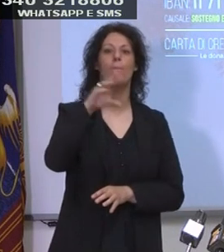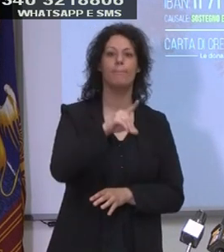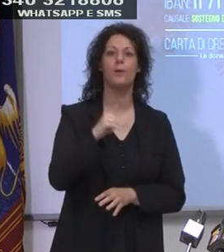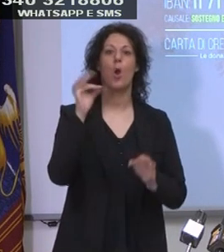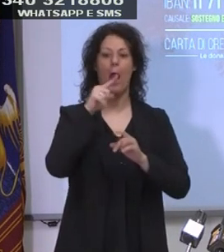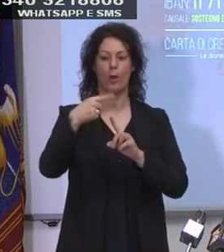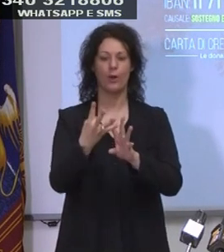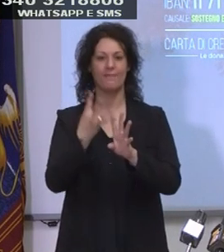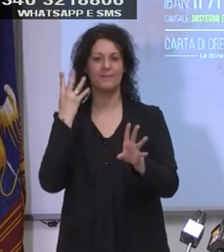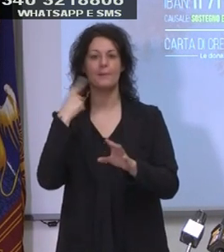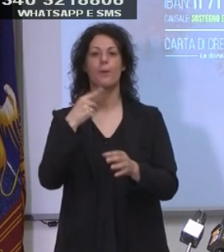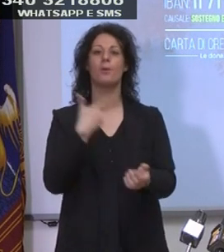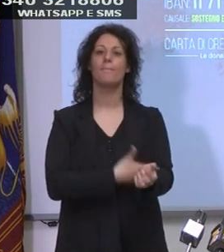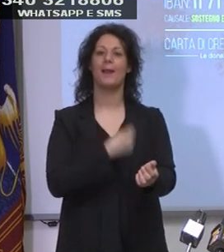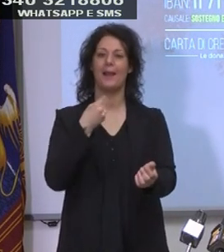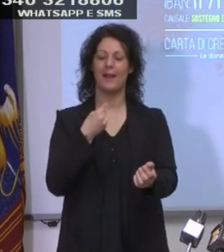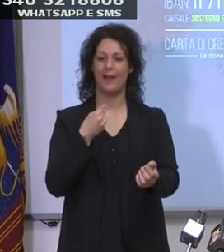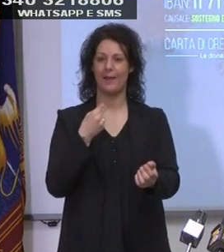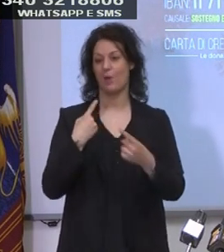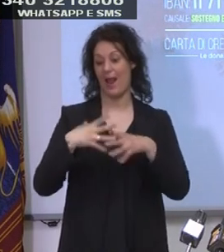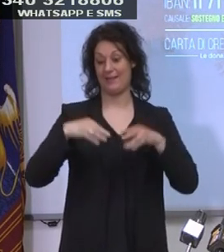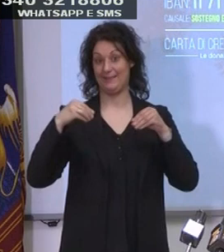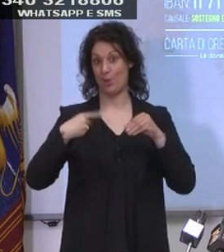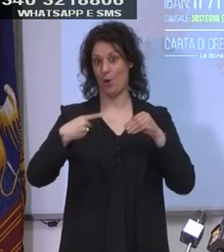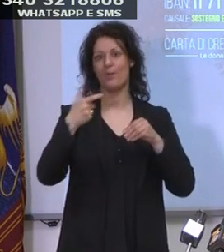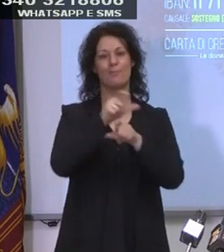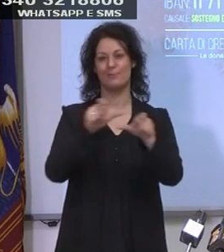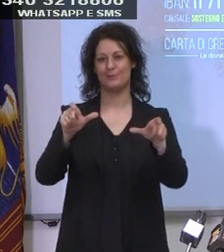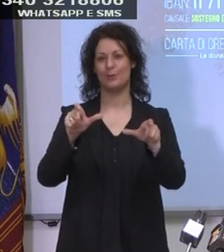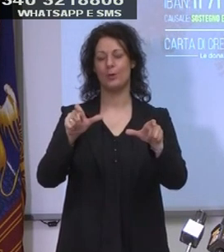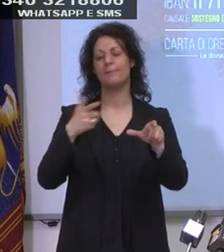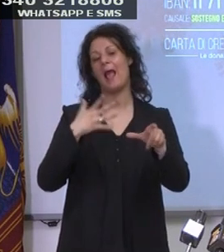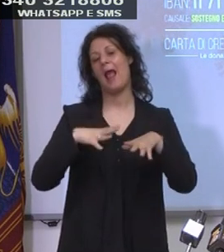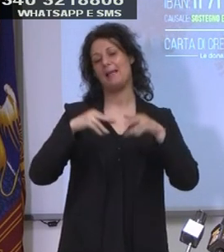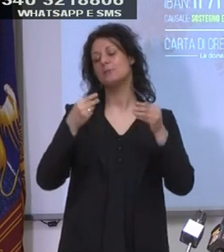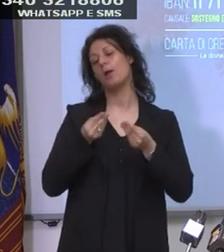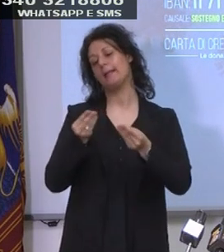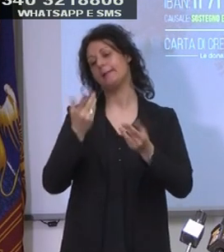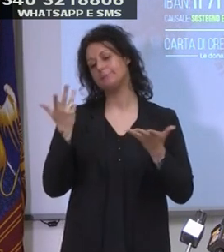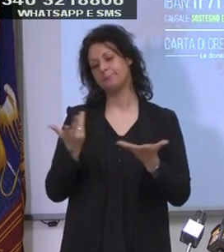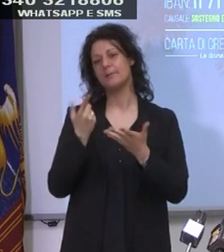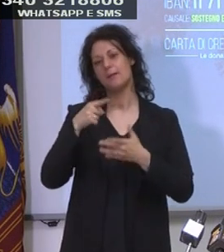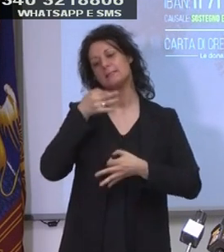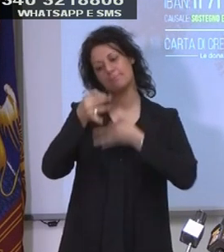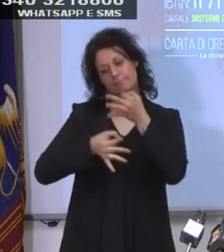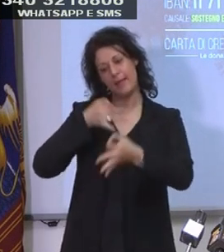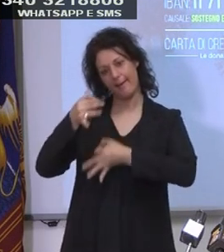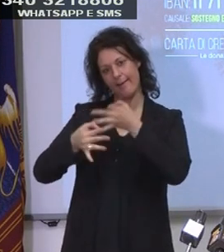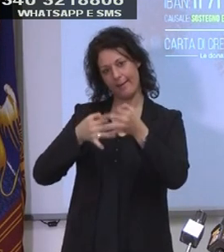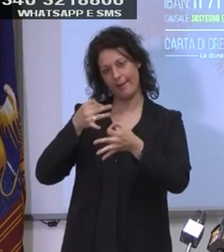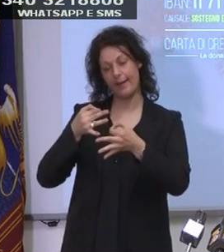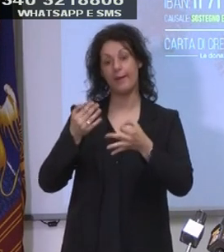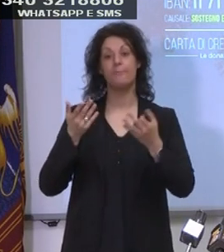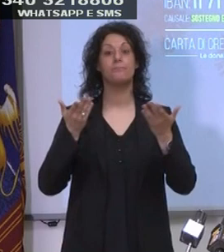prelievo, eccetera. Siamo anche stati, diciamo così, molto permissivi i primi giorni, cercando poi di dare le giuste informazioni.